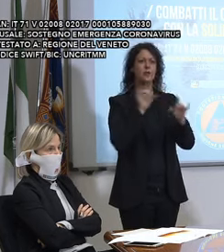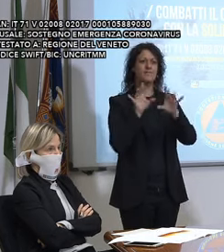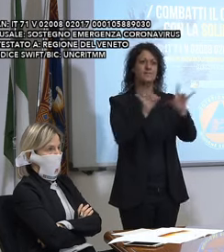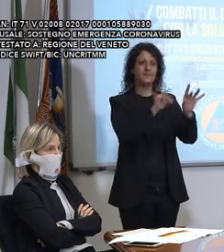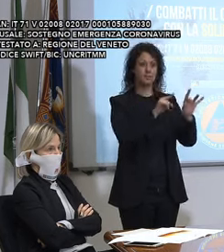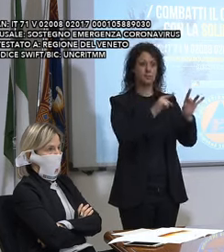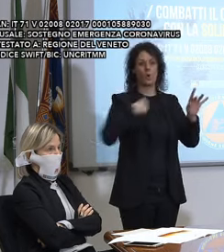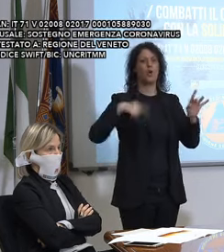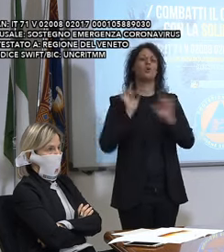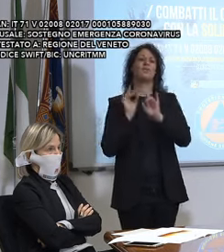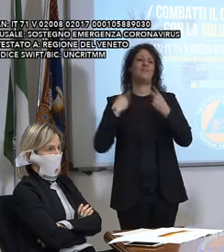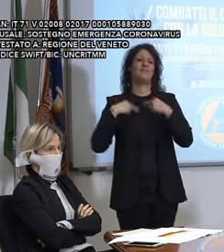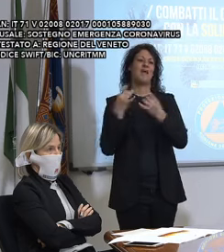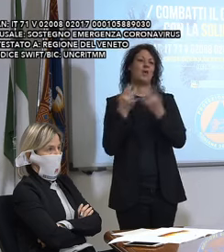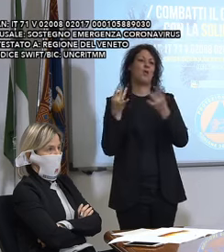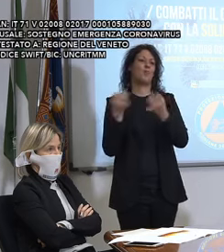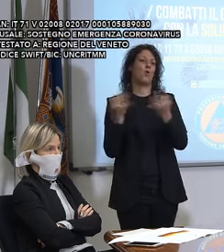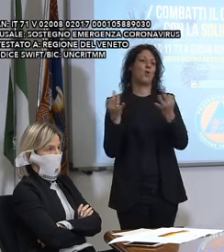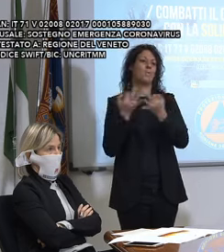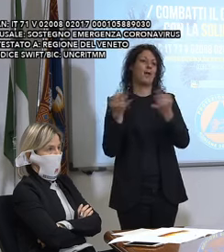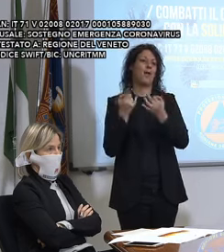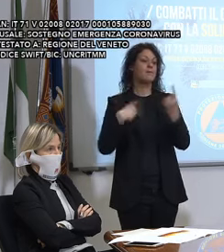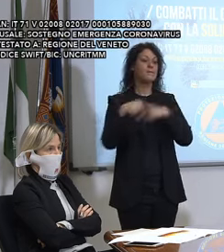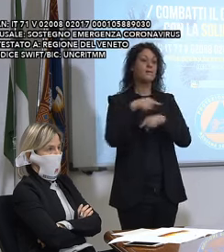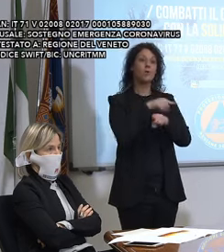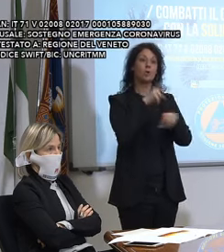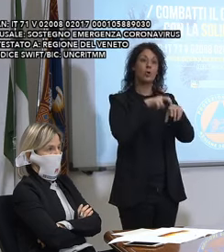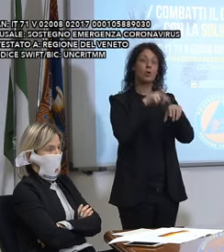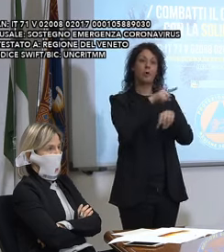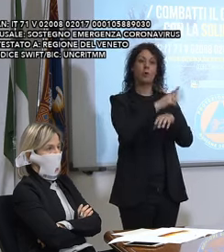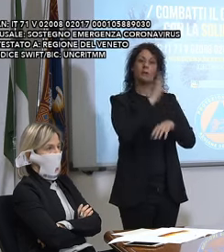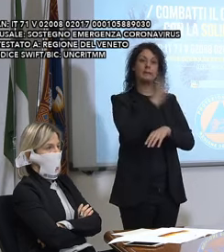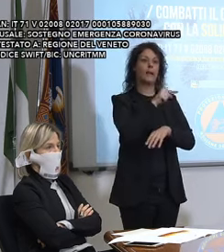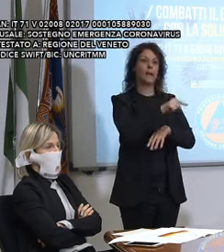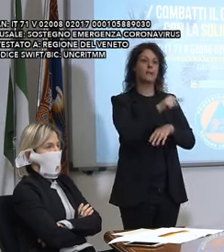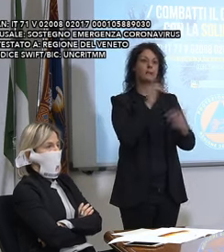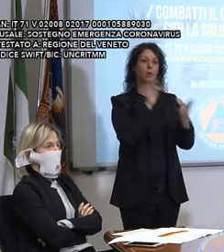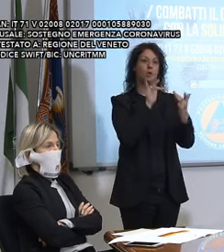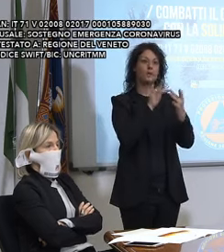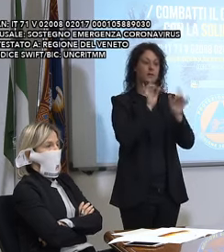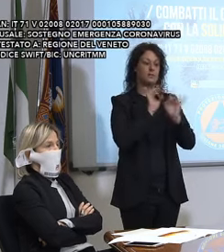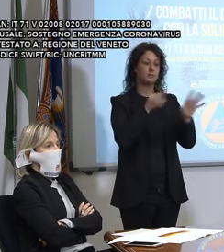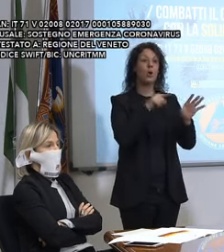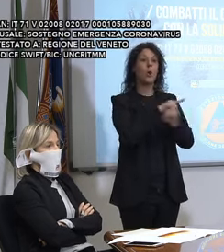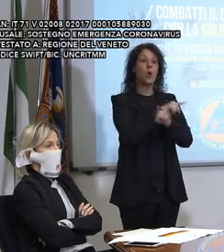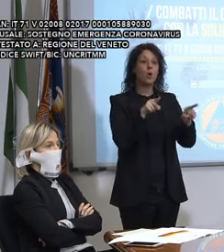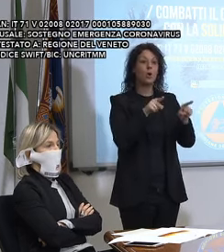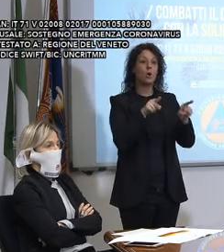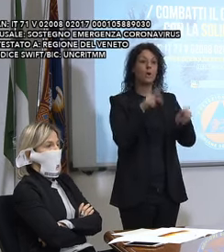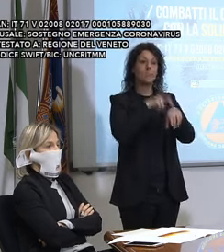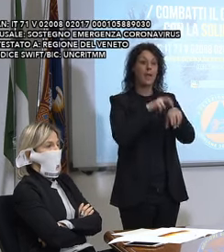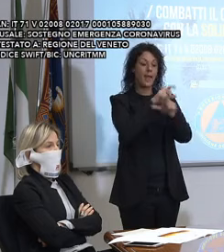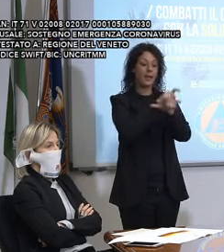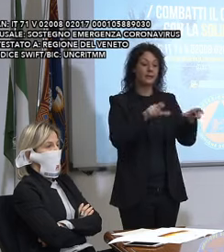al fronte, da eroi, hanno oggi un'infezione calcolata,